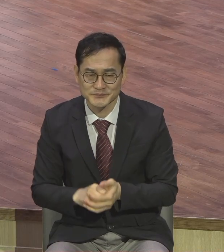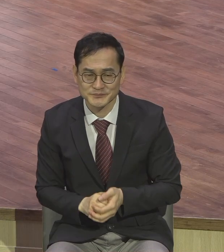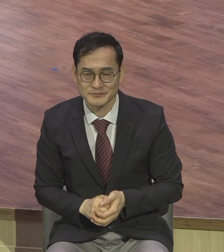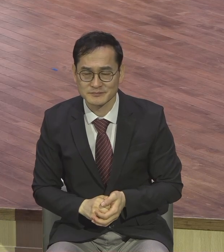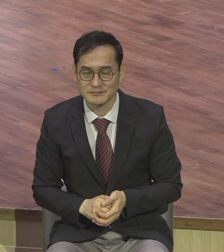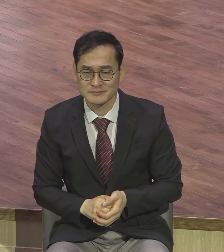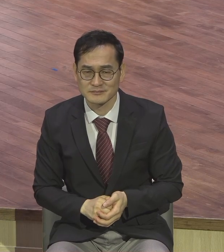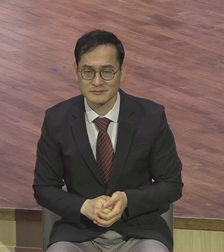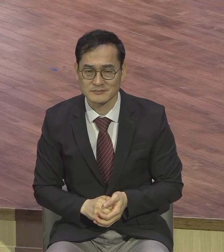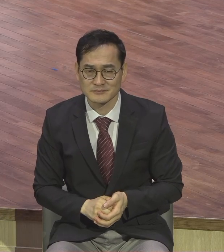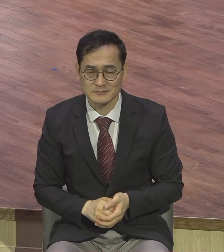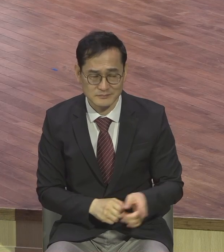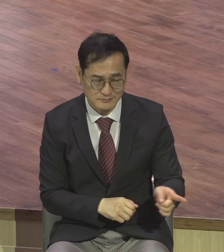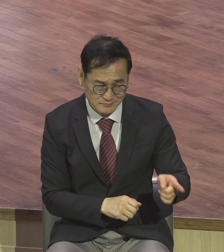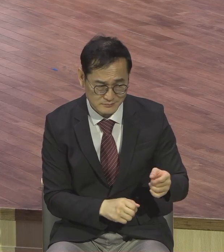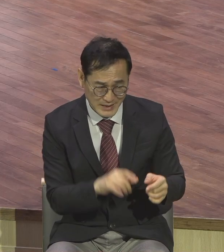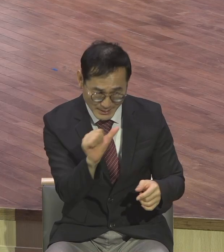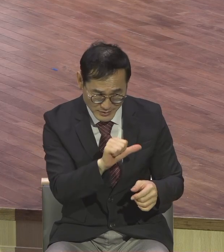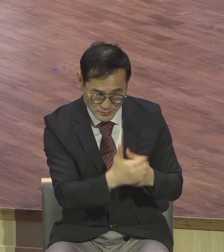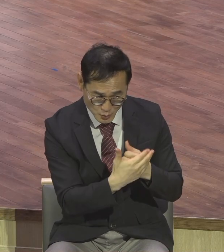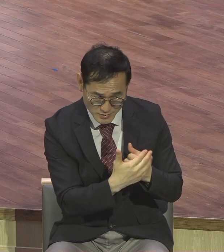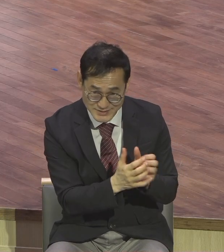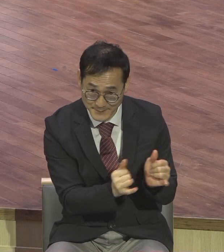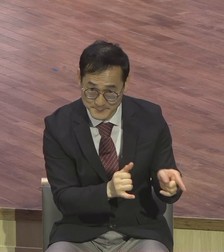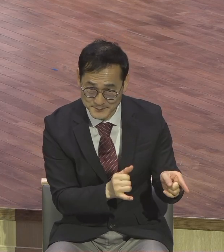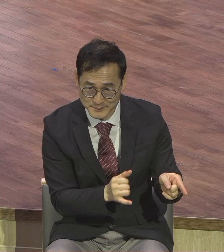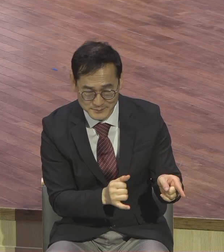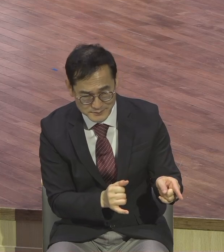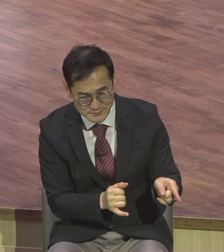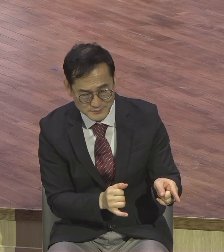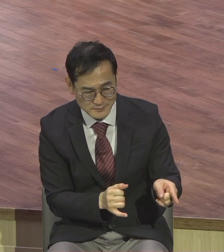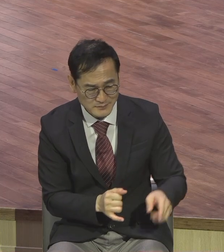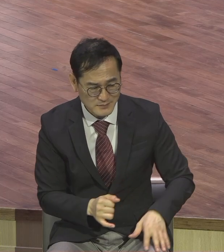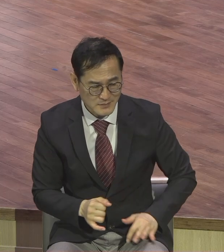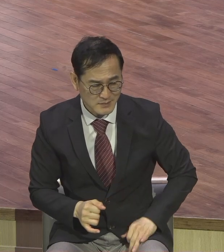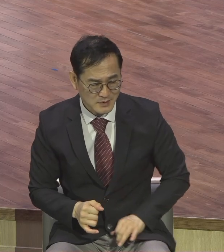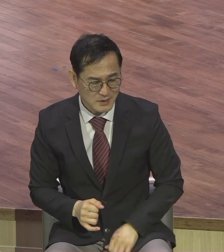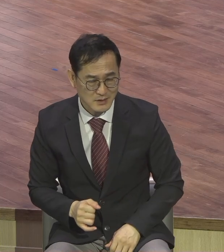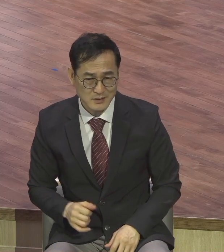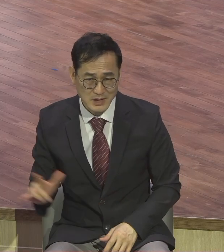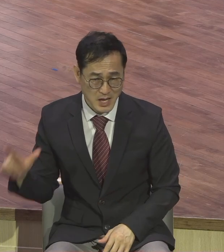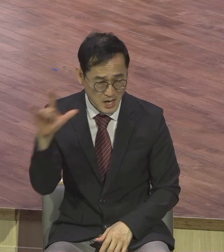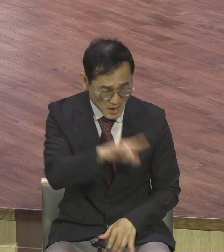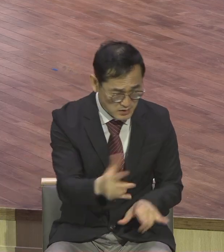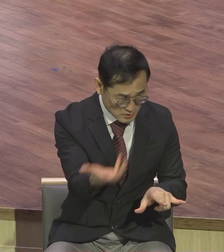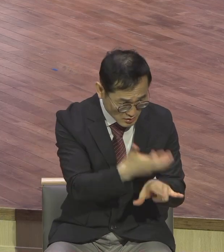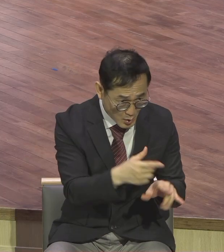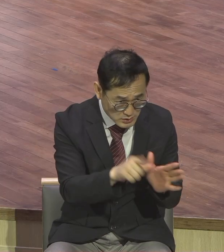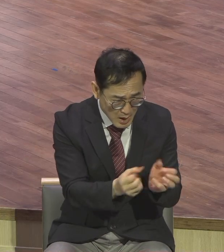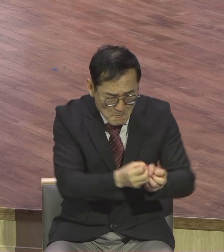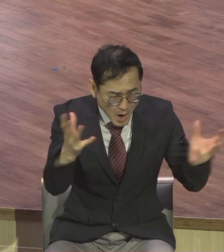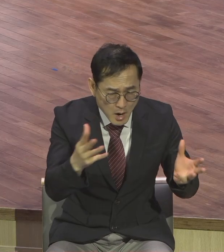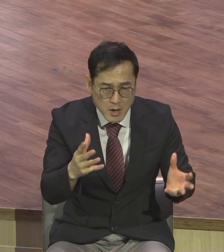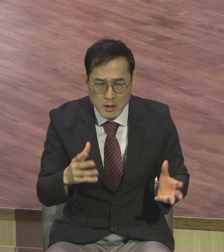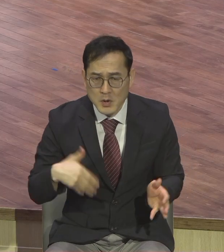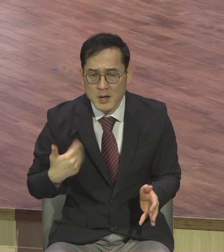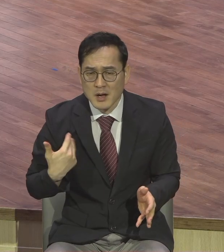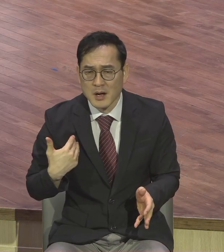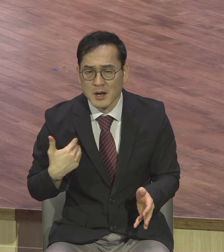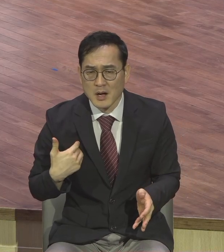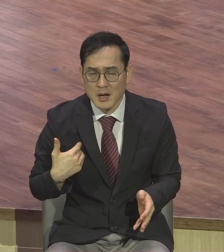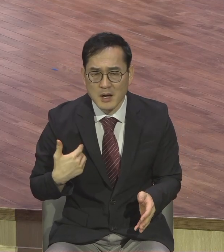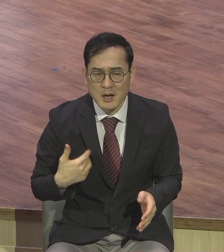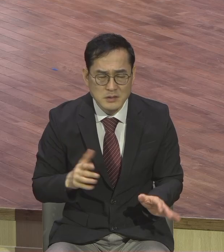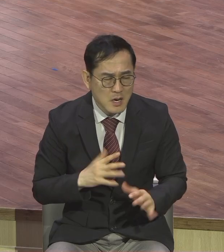아프가니스탄에서 조력자로 있었던 이 사람들이 사선을 넘어서 목숨을 담보한 상태이기 때문에 지금 이 새로운 선택을